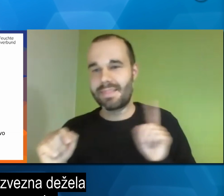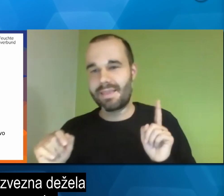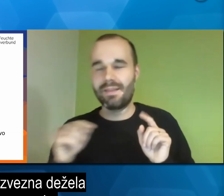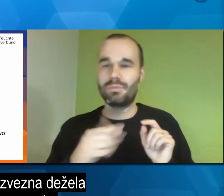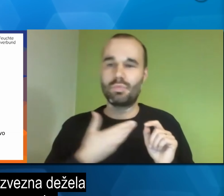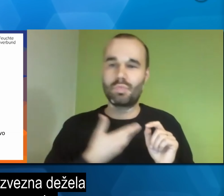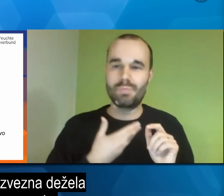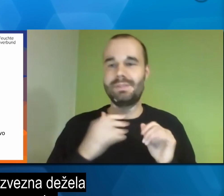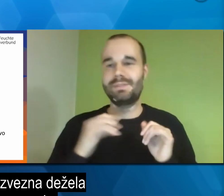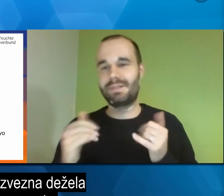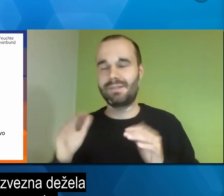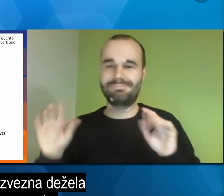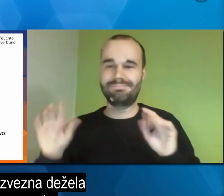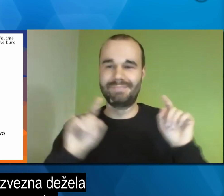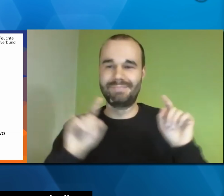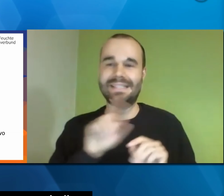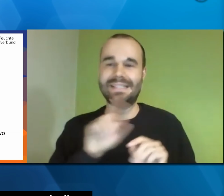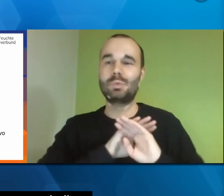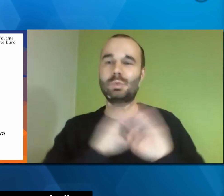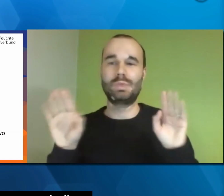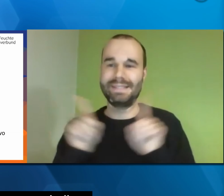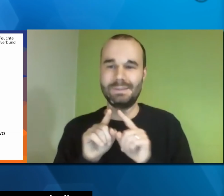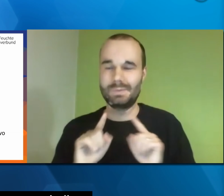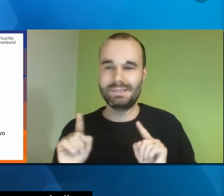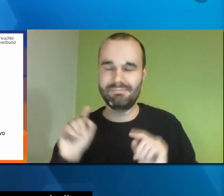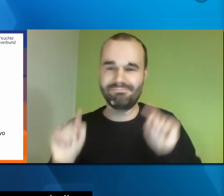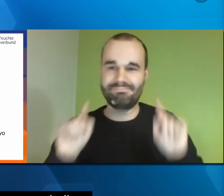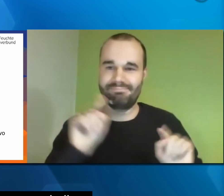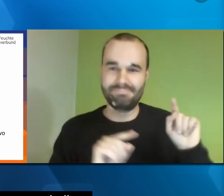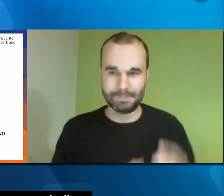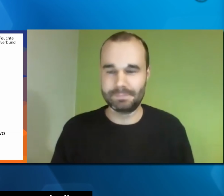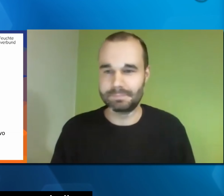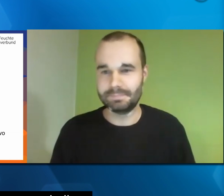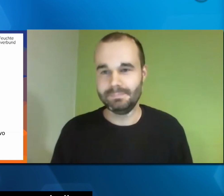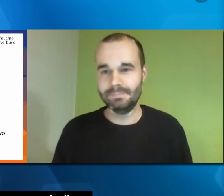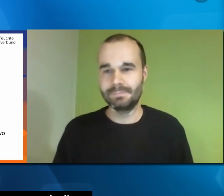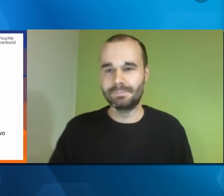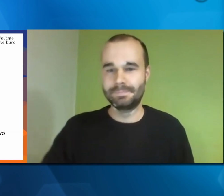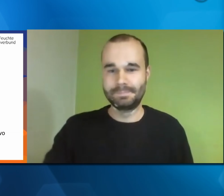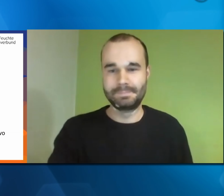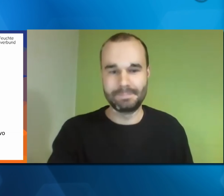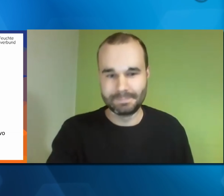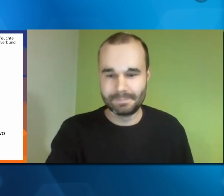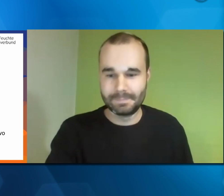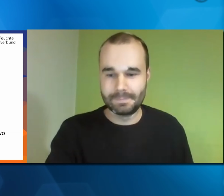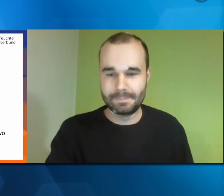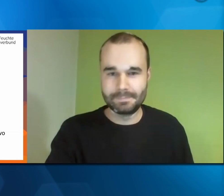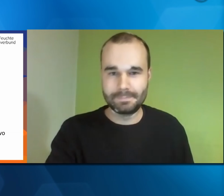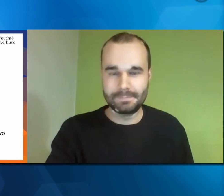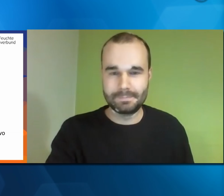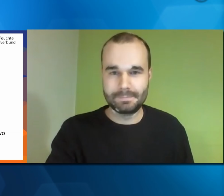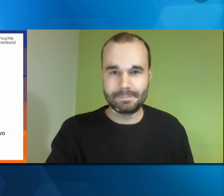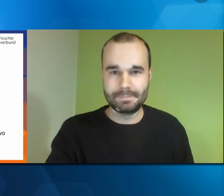zato vsaka zvezna država odloča po svoje, ali dobijo denar nazaj, ne dobijo denarja nazaj in tako naprej.